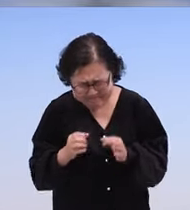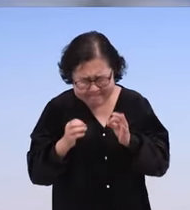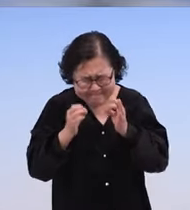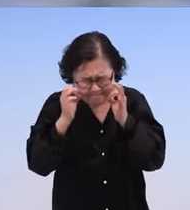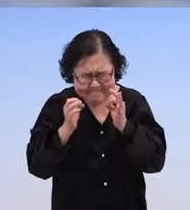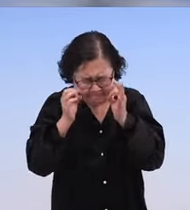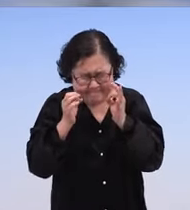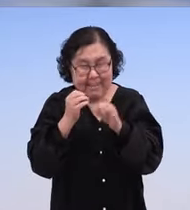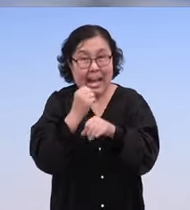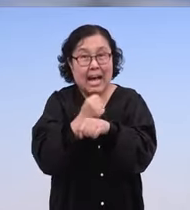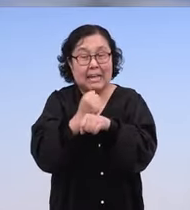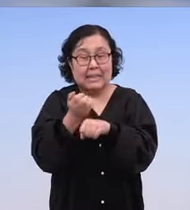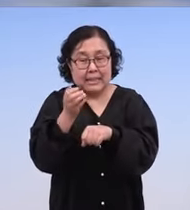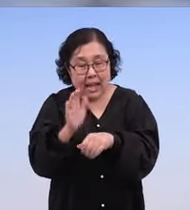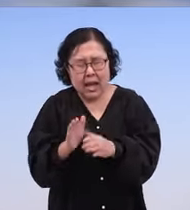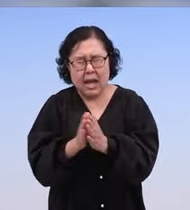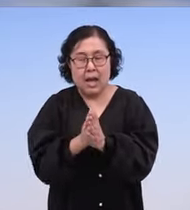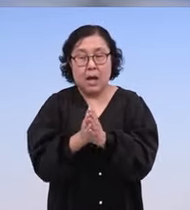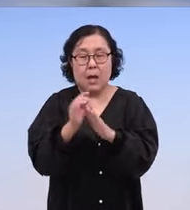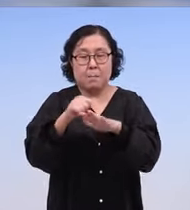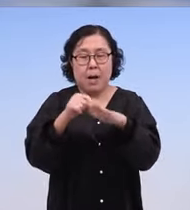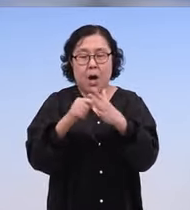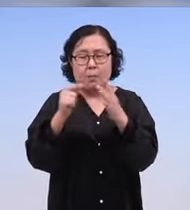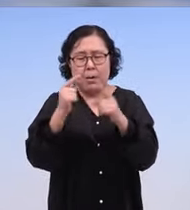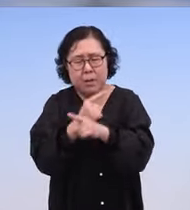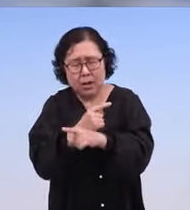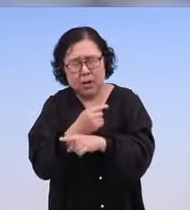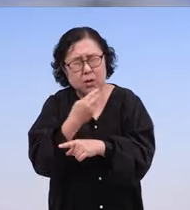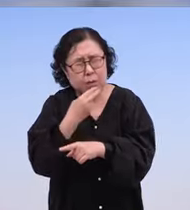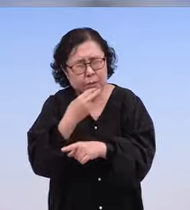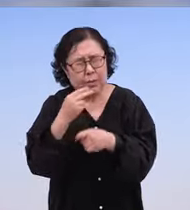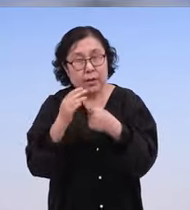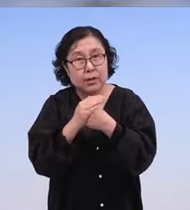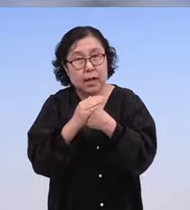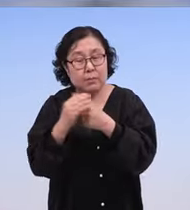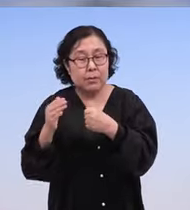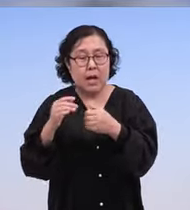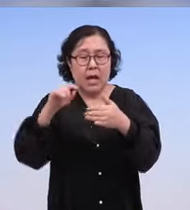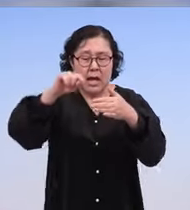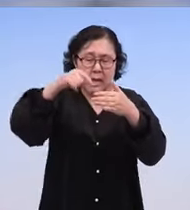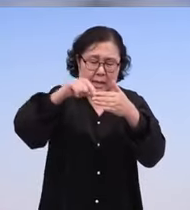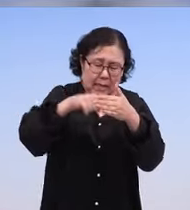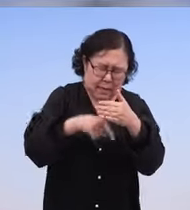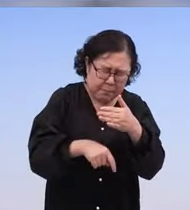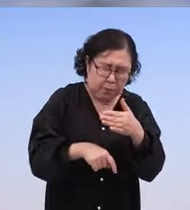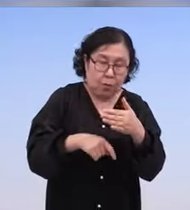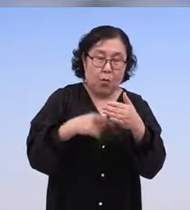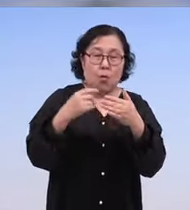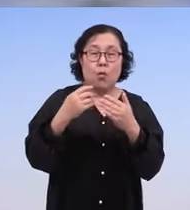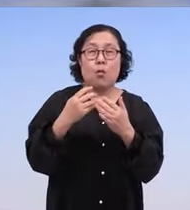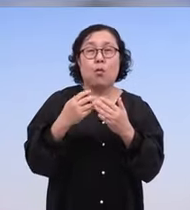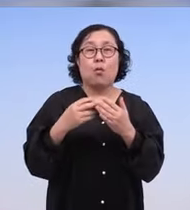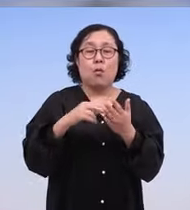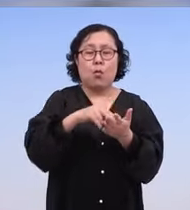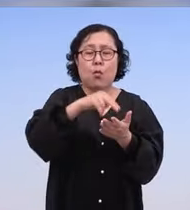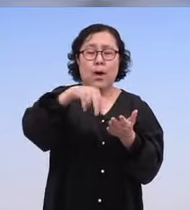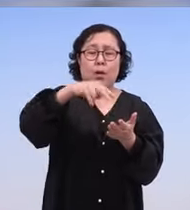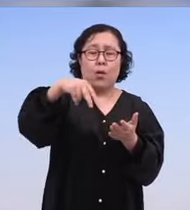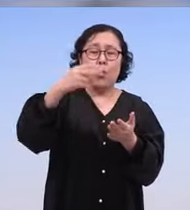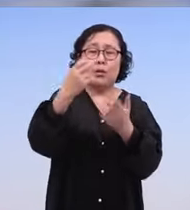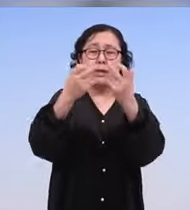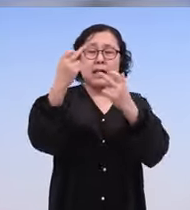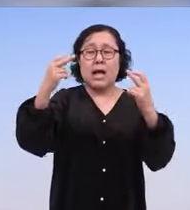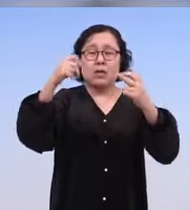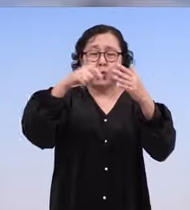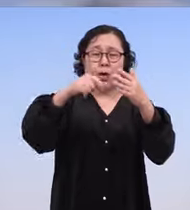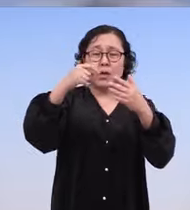마음이 변하지 않아서 그 깊고 외로운 산중에서 한없이 우셨다는 법전 스님.